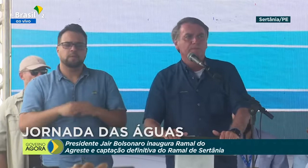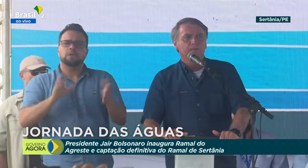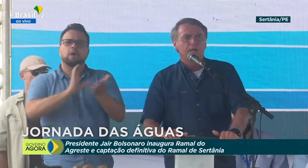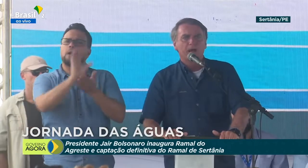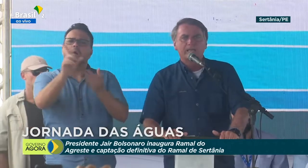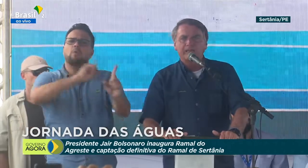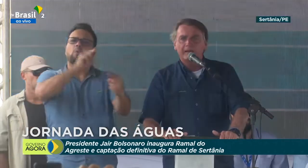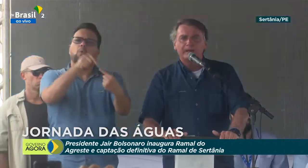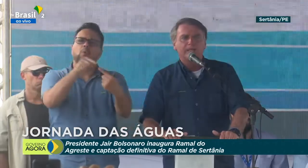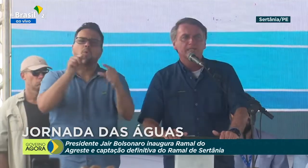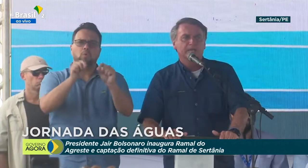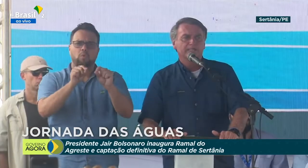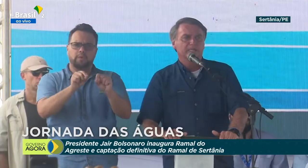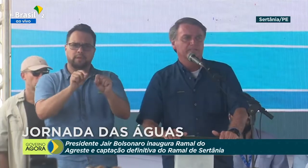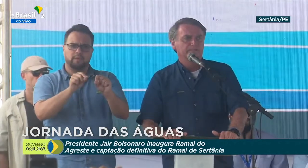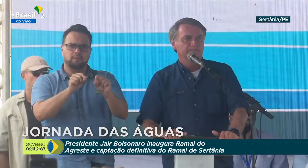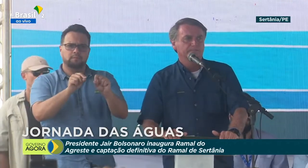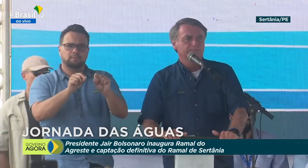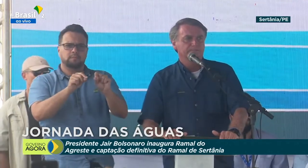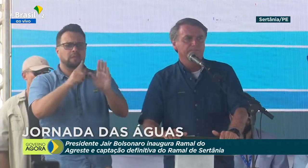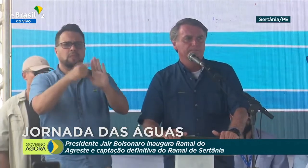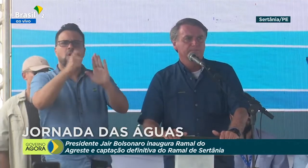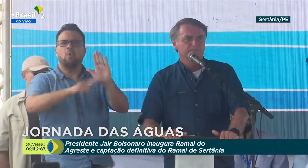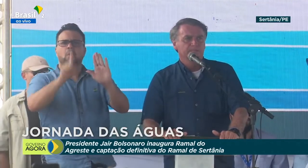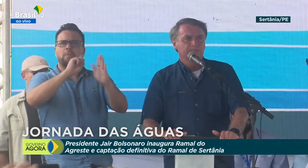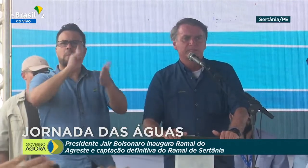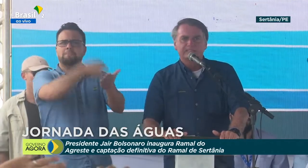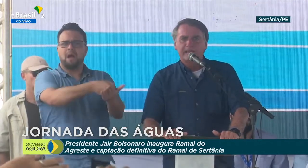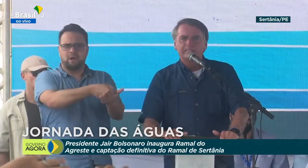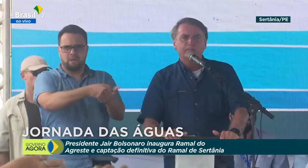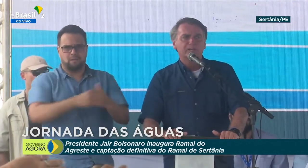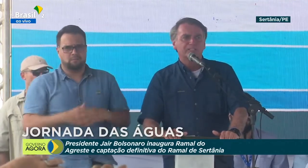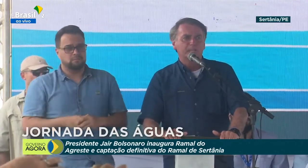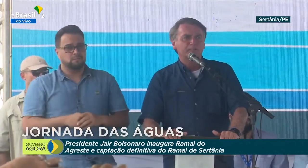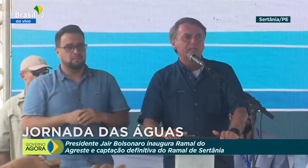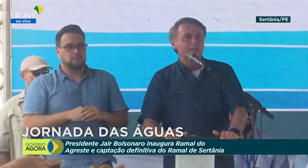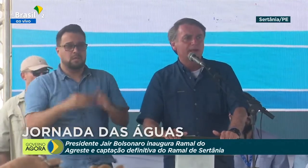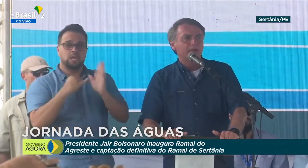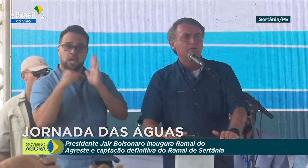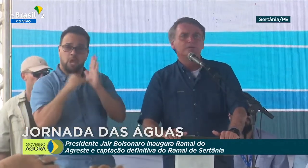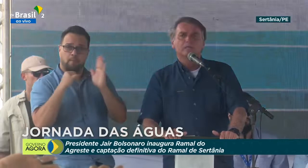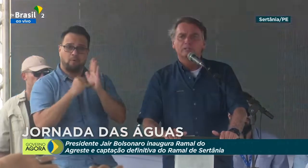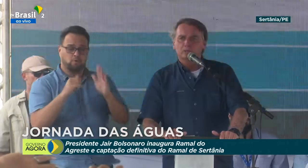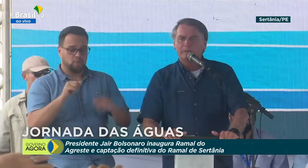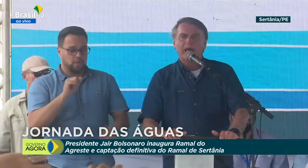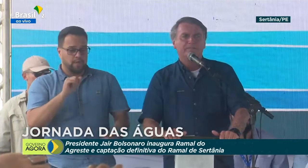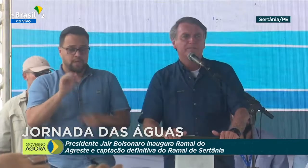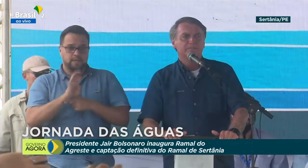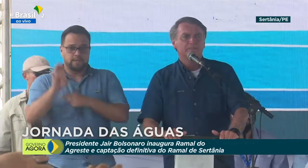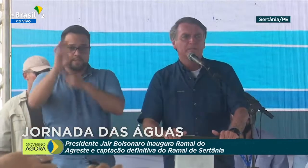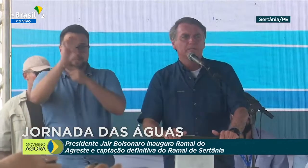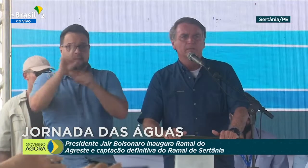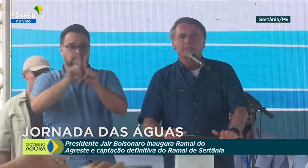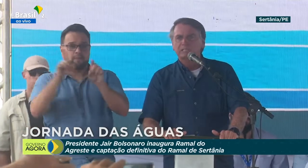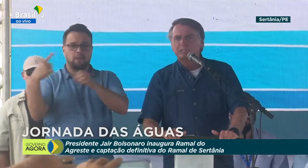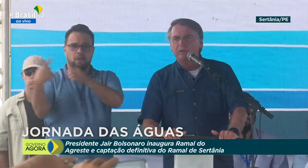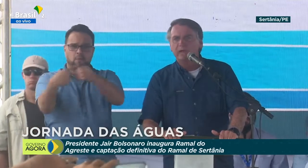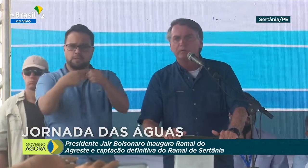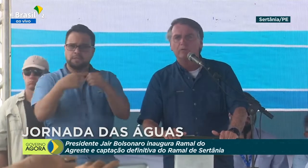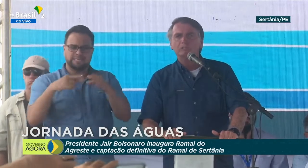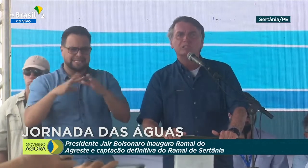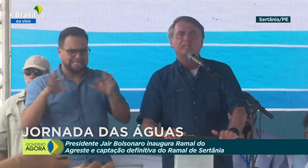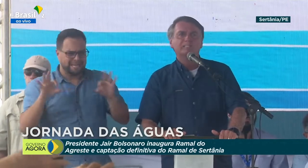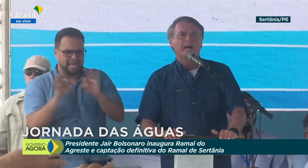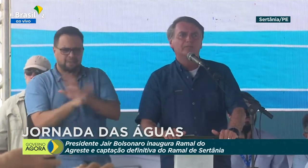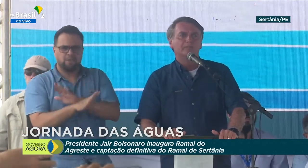visando a quebra de receita. Estados e municípios terminaram em superávit. Diz com